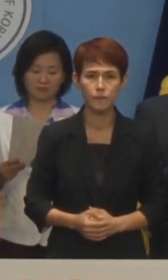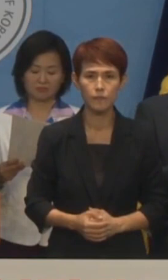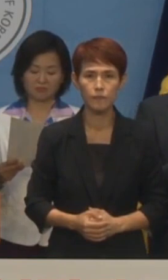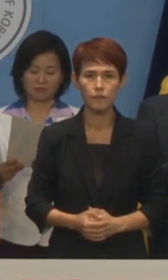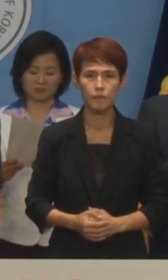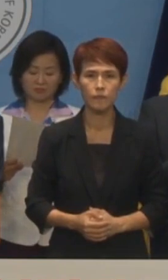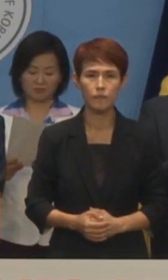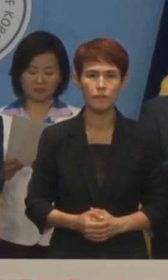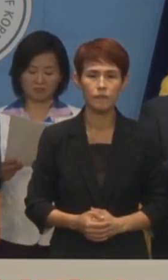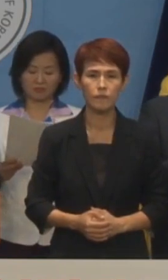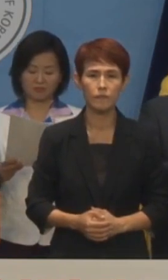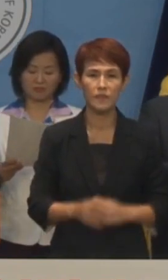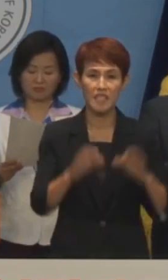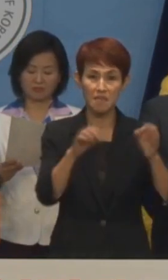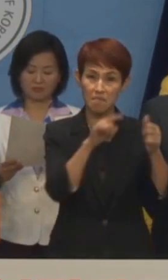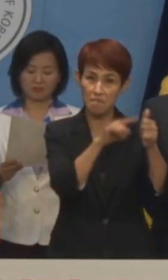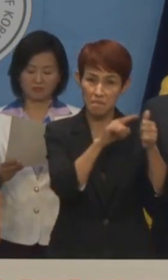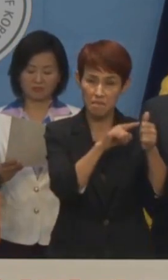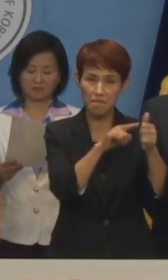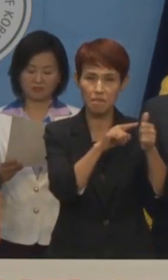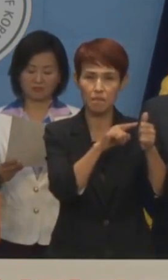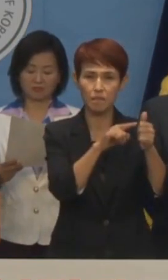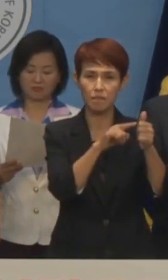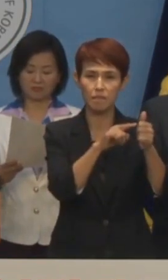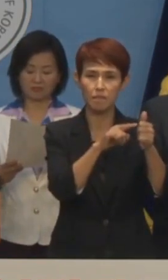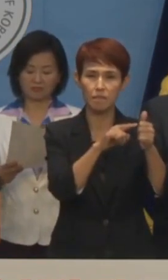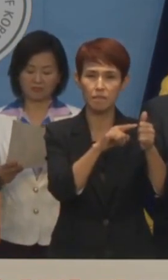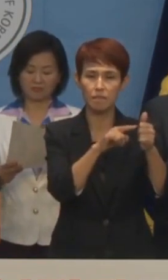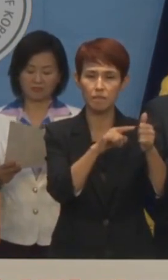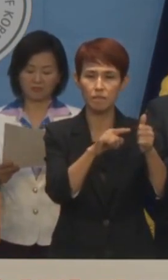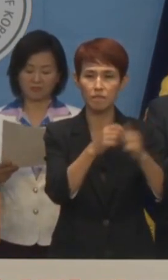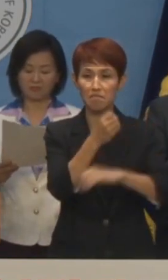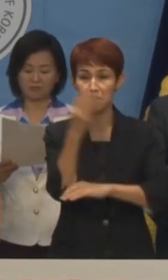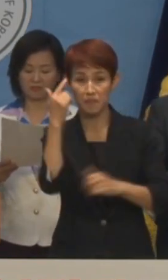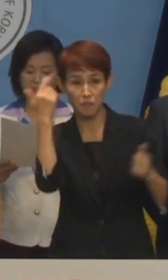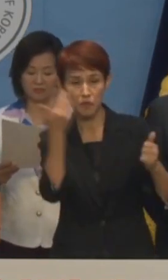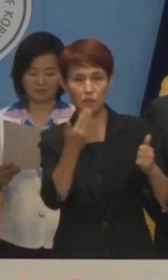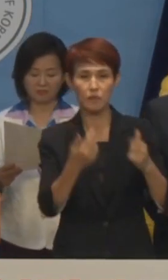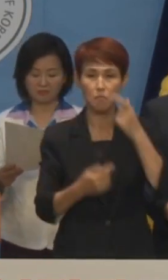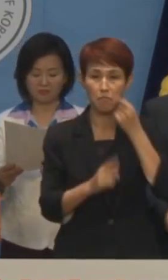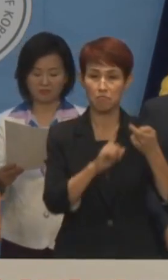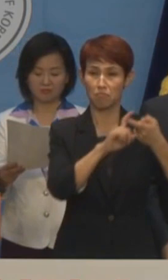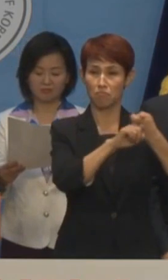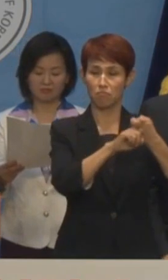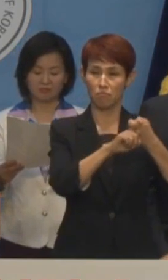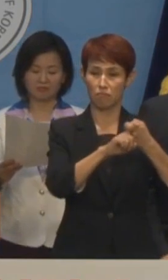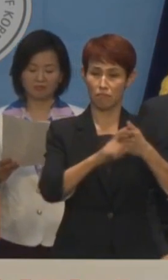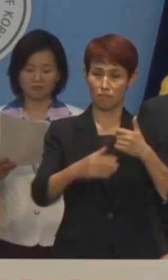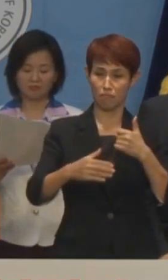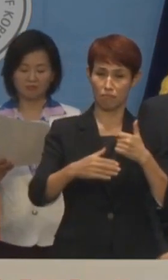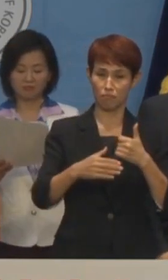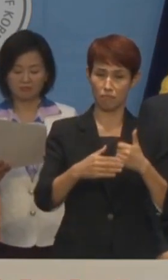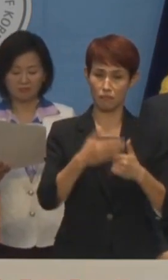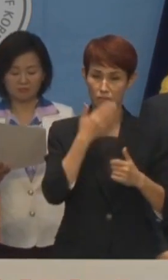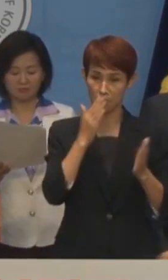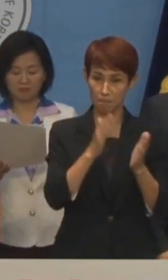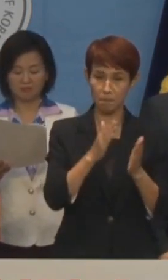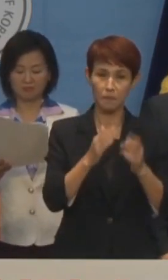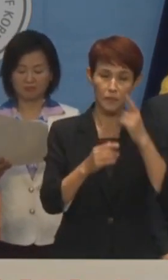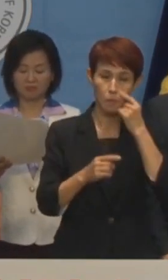논란 속에 취임한 김영석은 취재진의 질문에 친일파로 매도된 인사들의